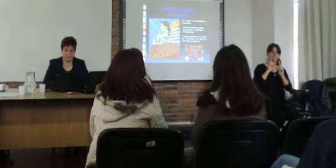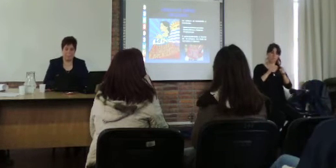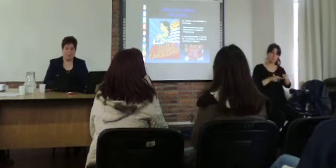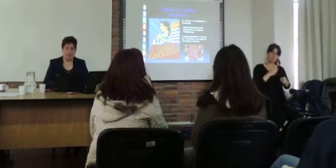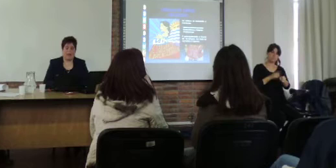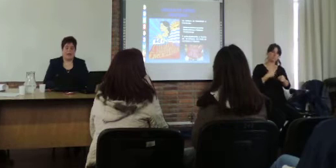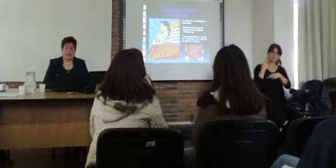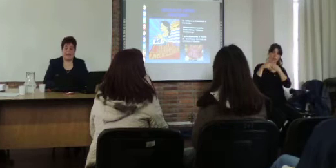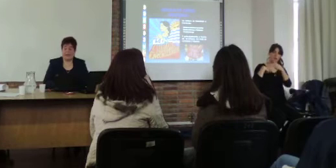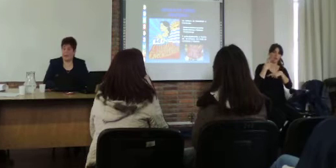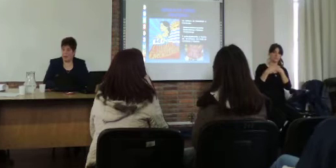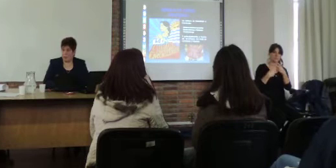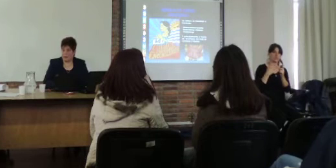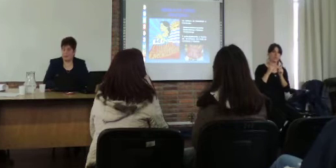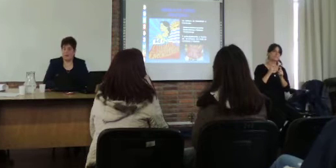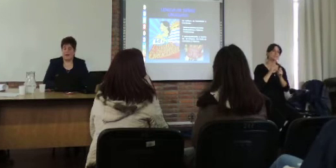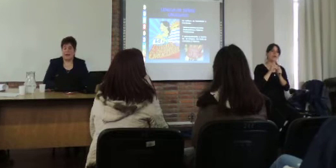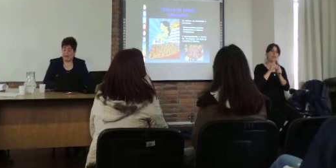tradiciones.